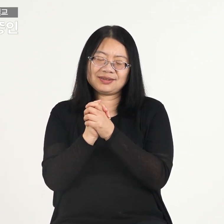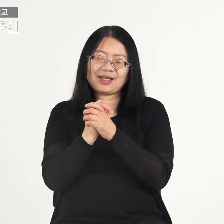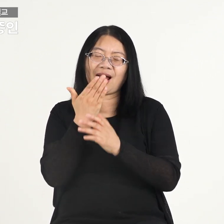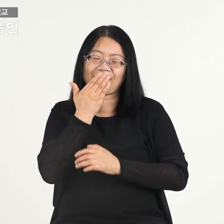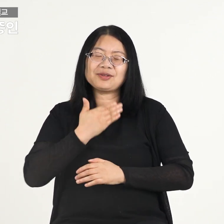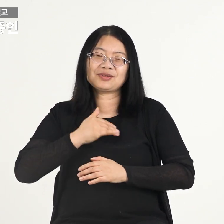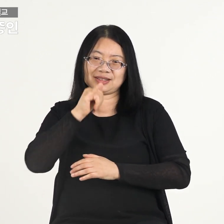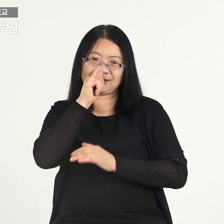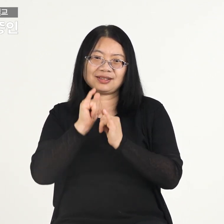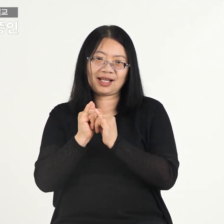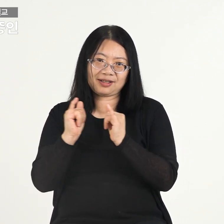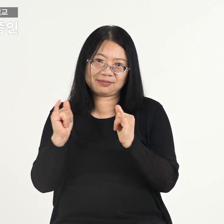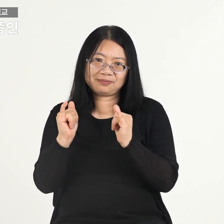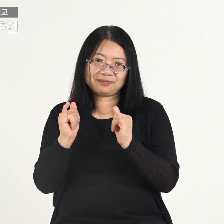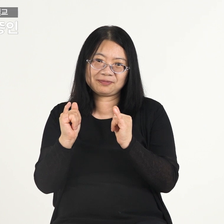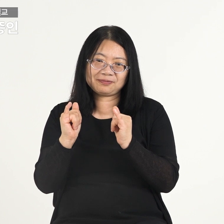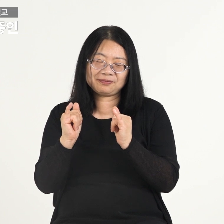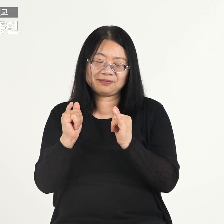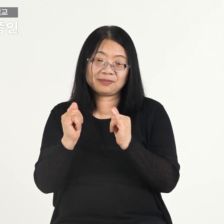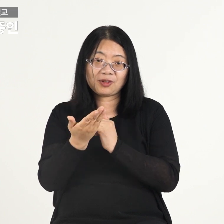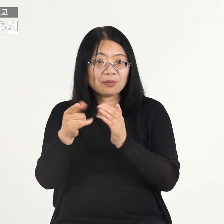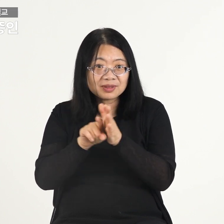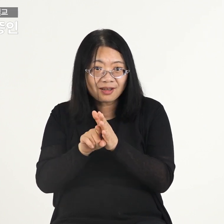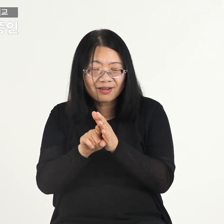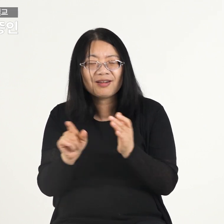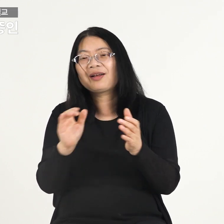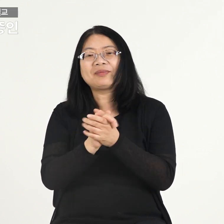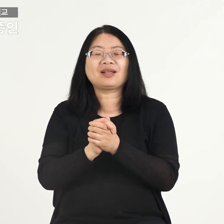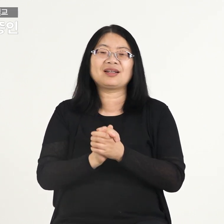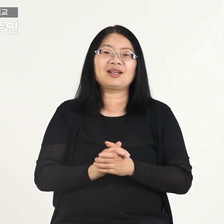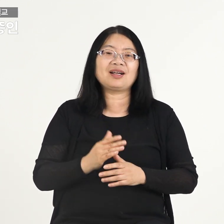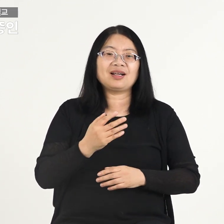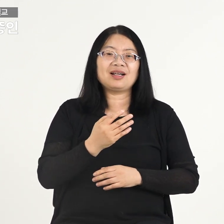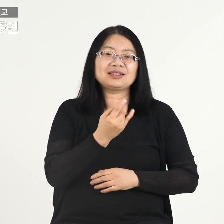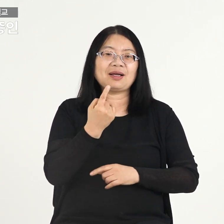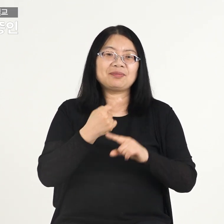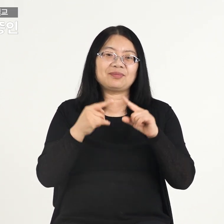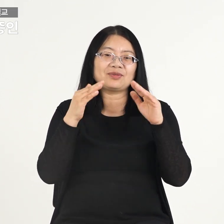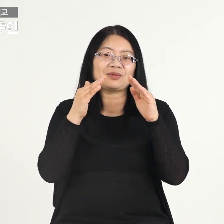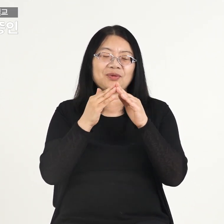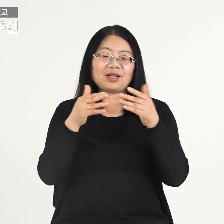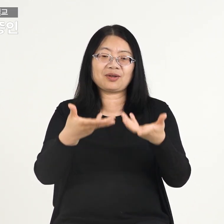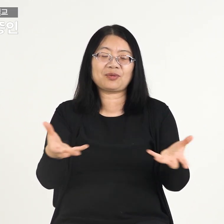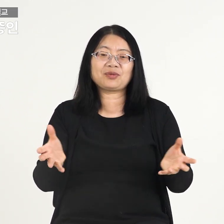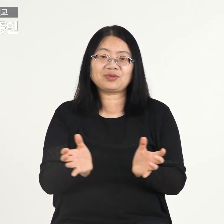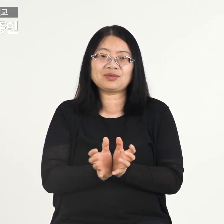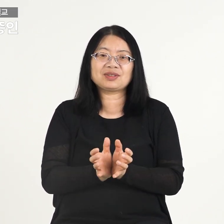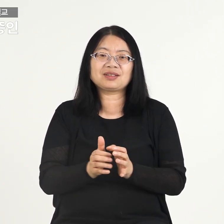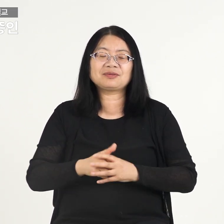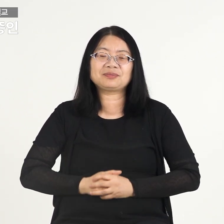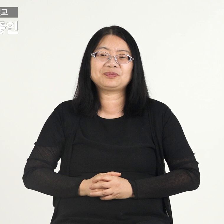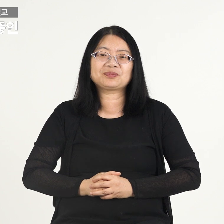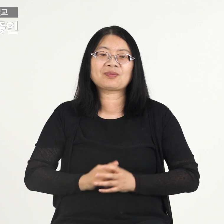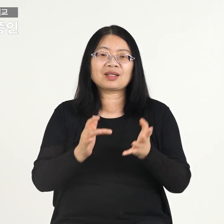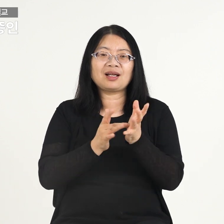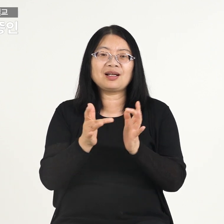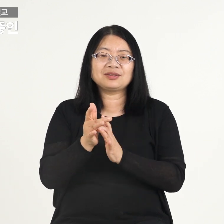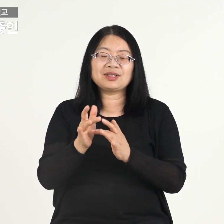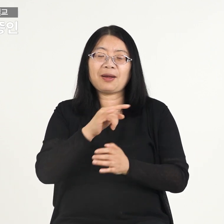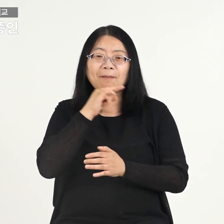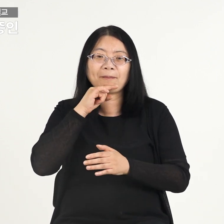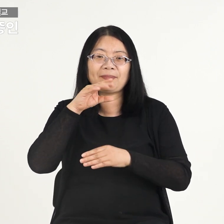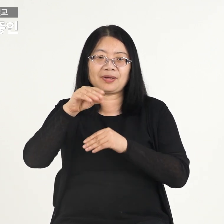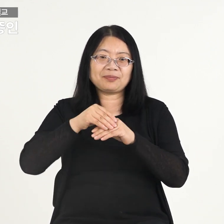사람이에요. 믿습니까? 우리 삼일교회 공동체가 예수의 피